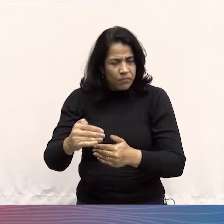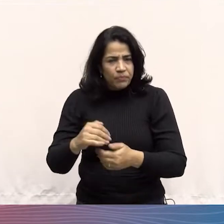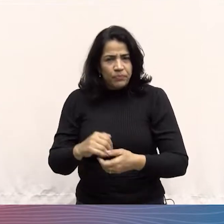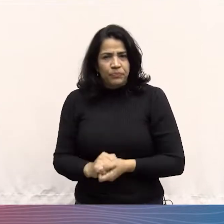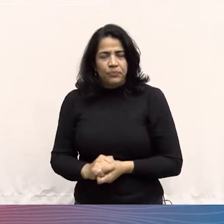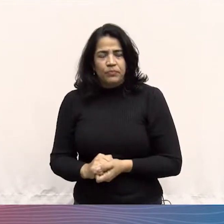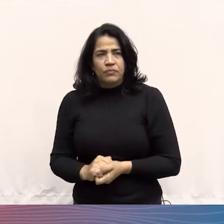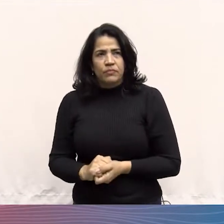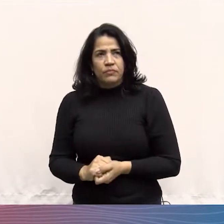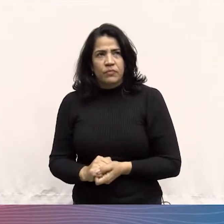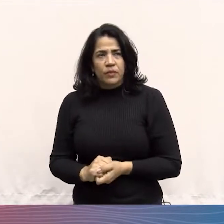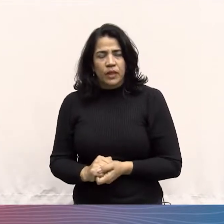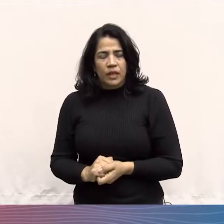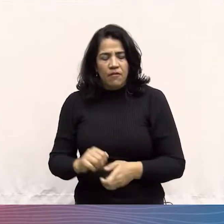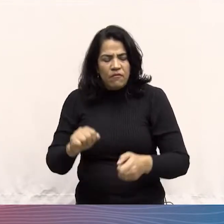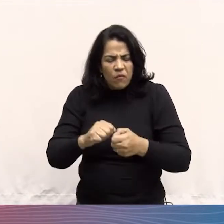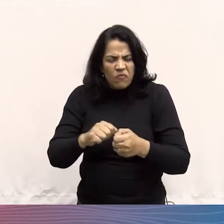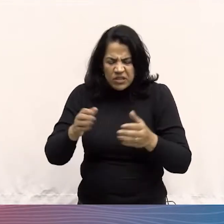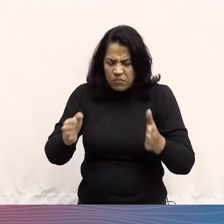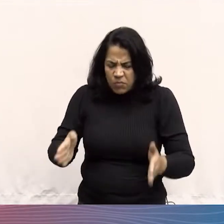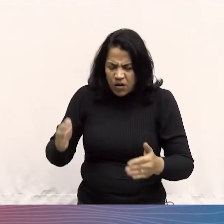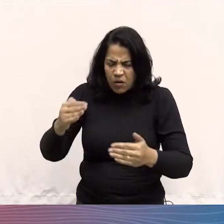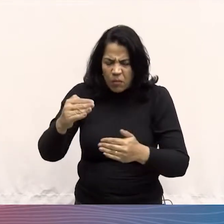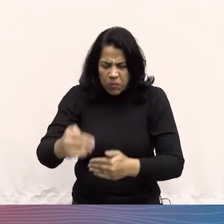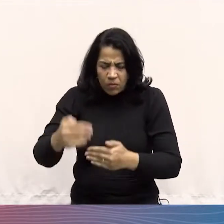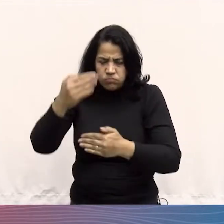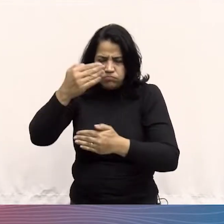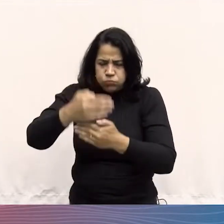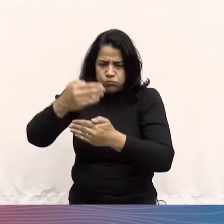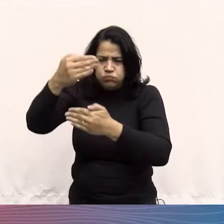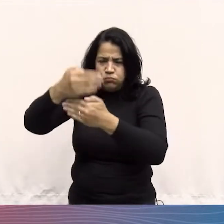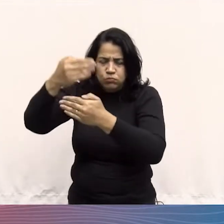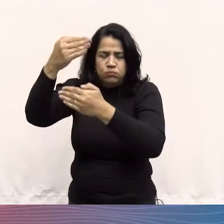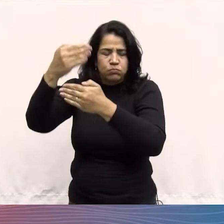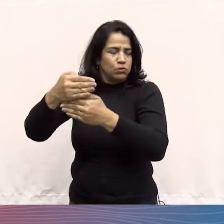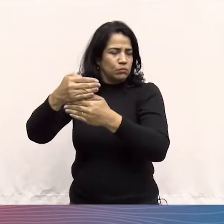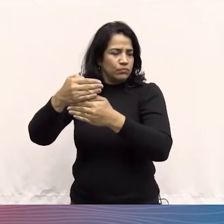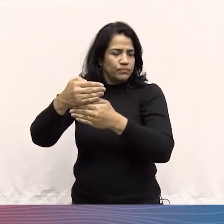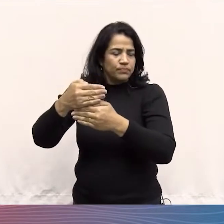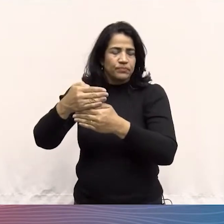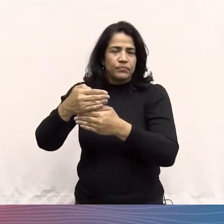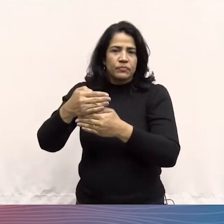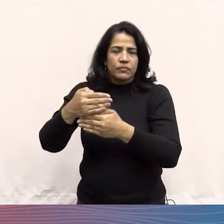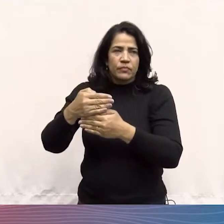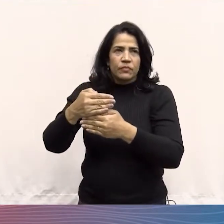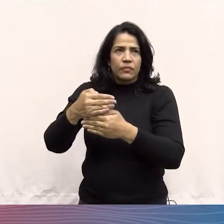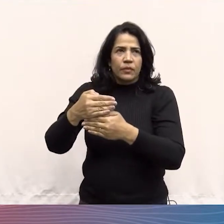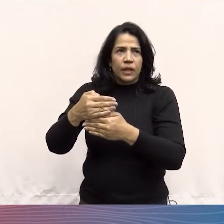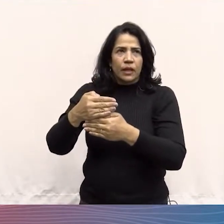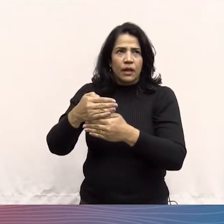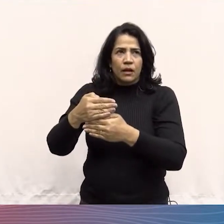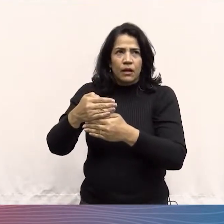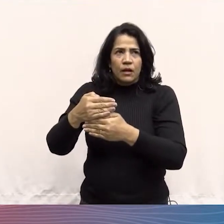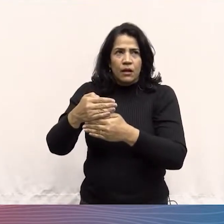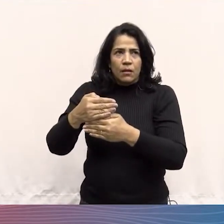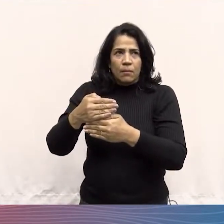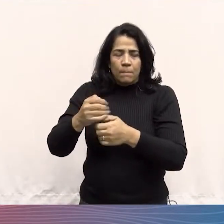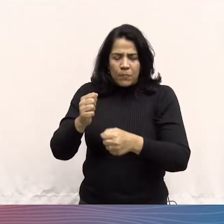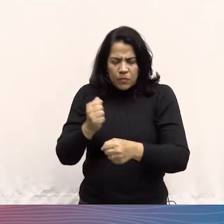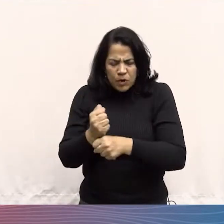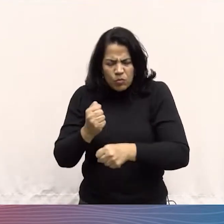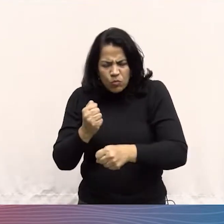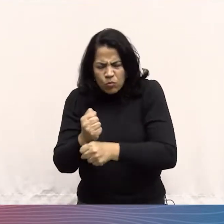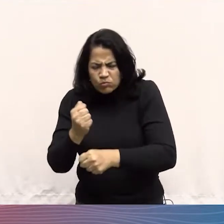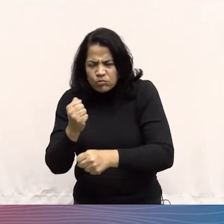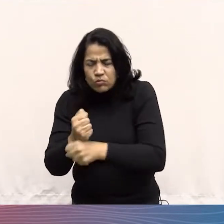queimamo-los bem. Os tijolos serviram-lhes de pedra, e o betume de argamassa.